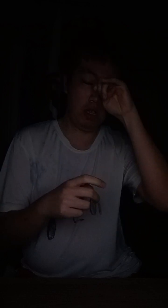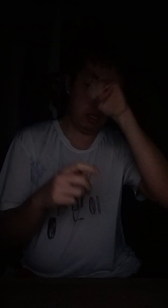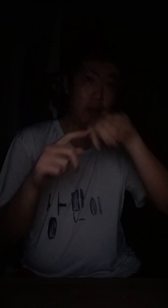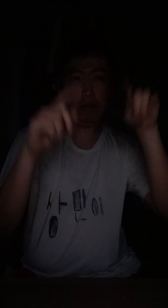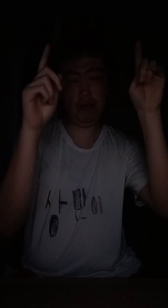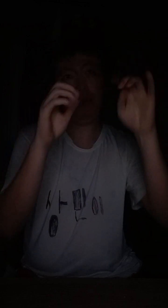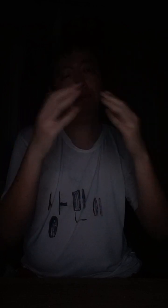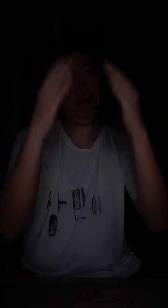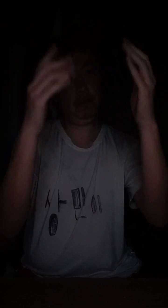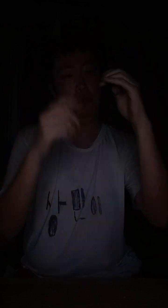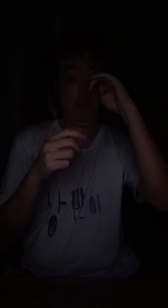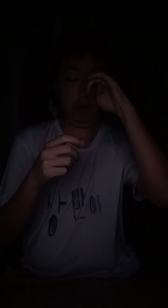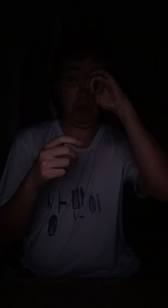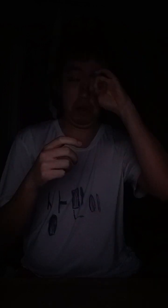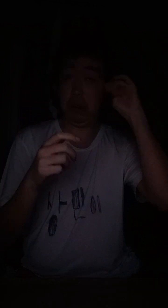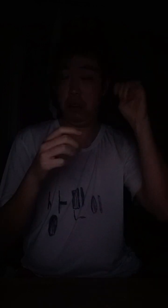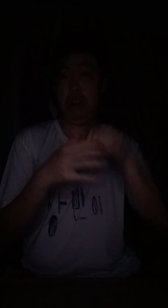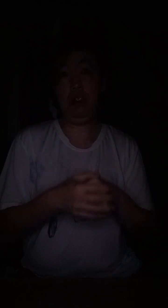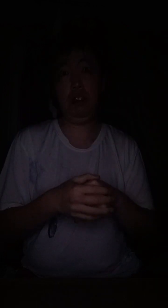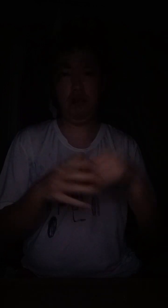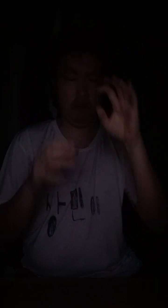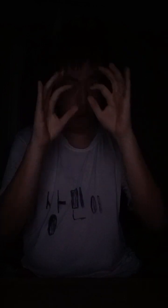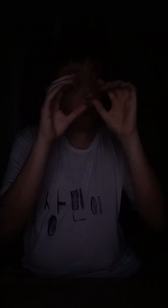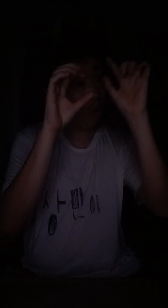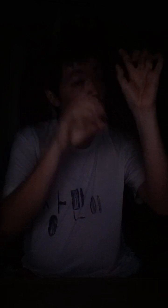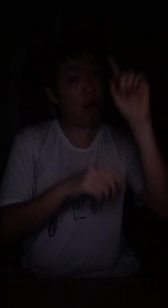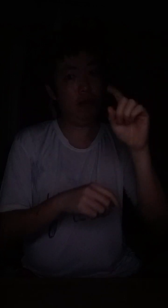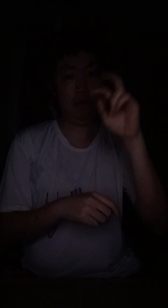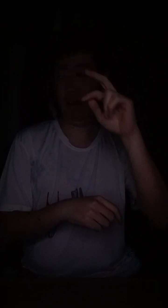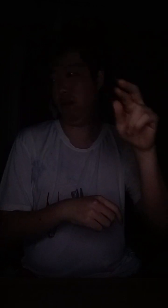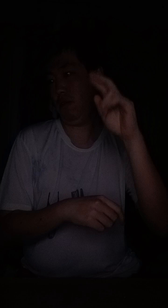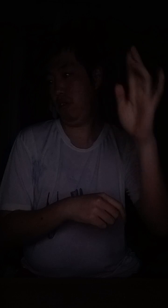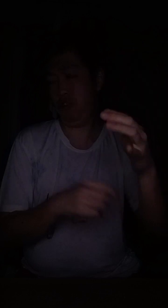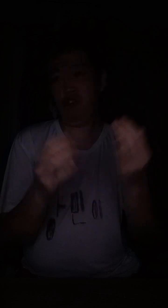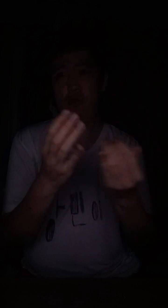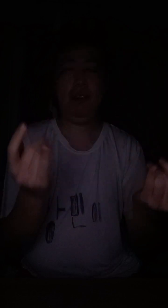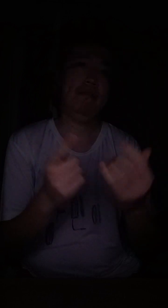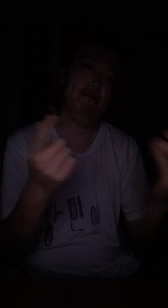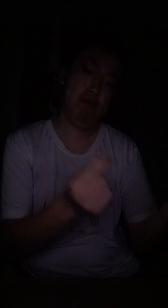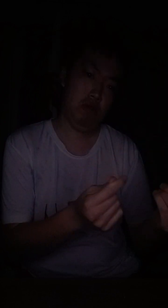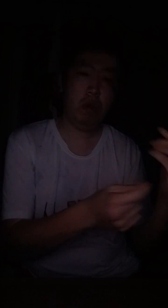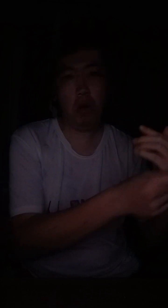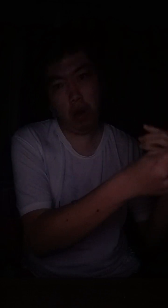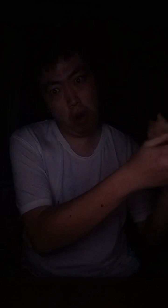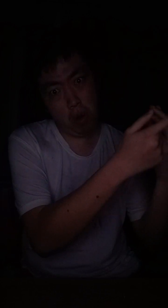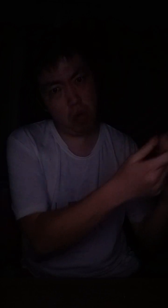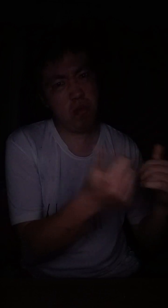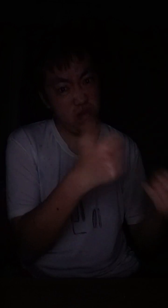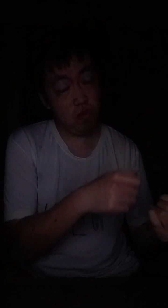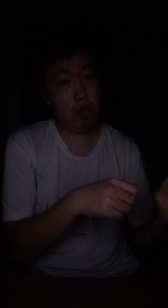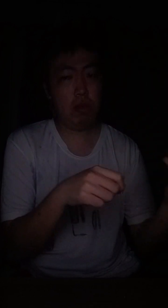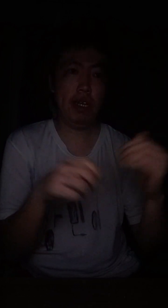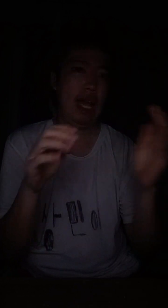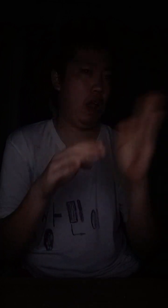보이고 있습니다. 몰카 범죄가 급증하는 가운데 경찰은 원칙적으로 범행 사례와 수법을 공개하지 않고